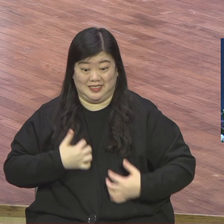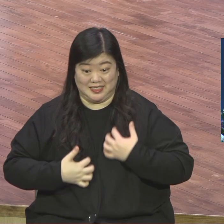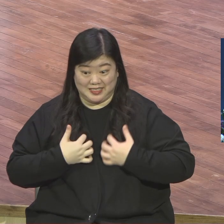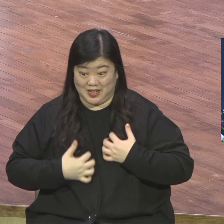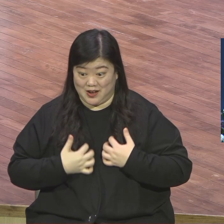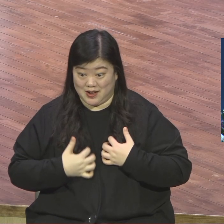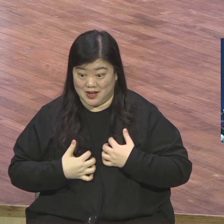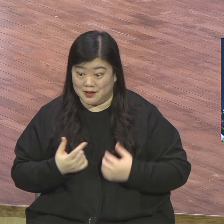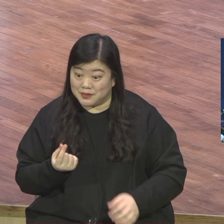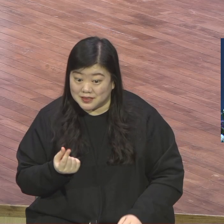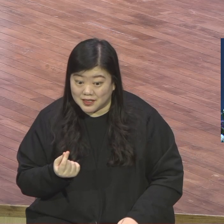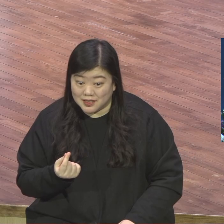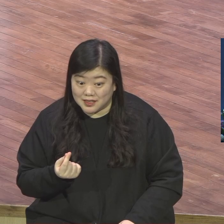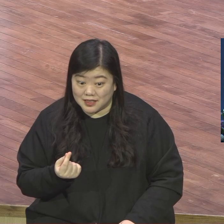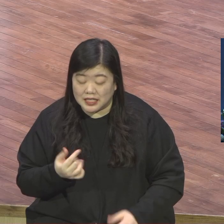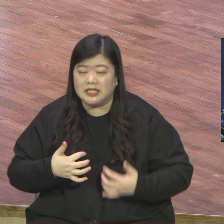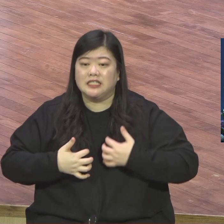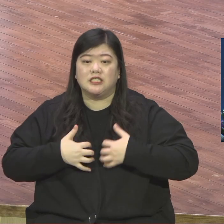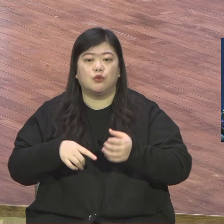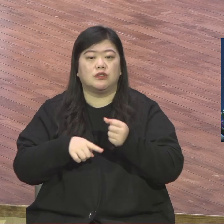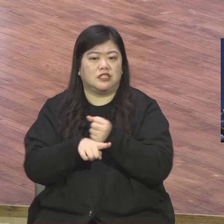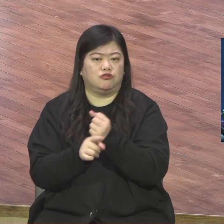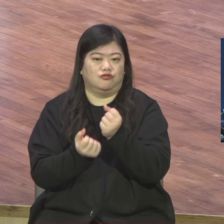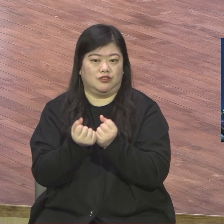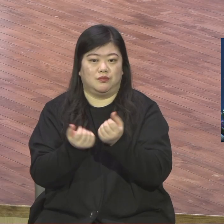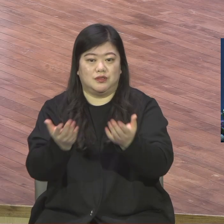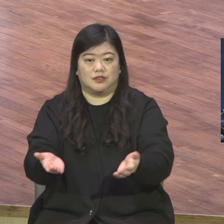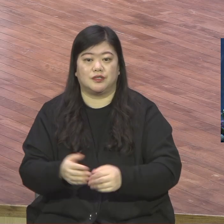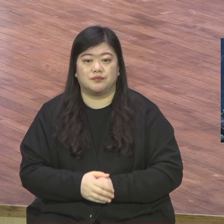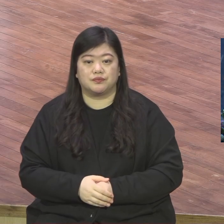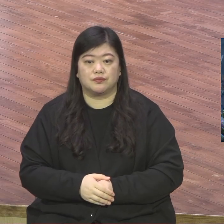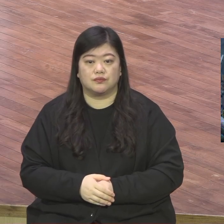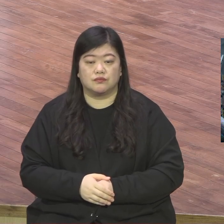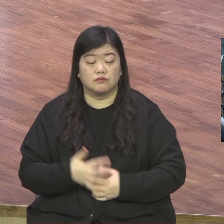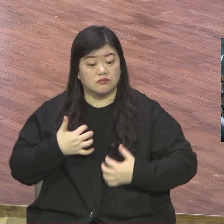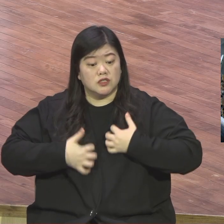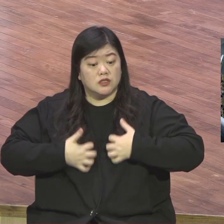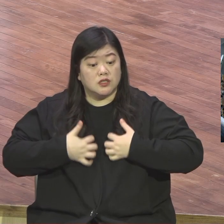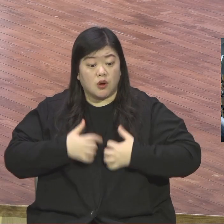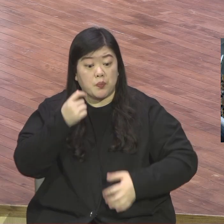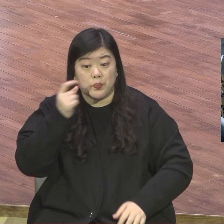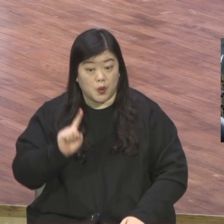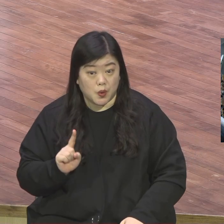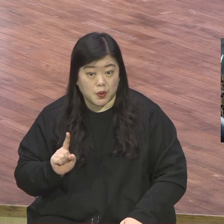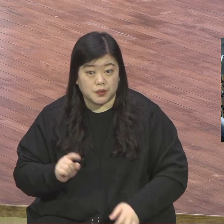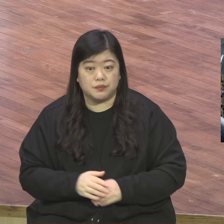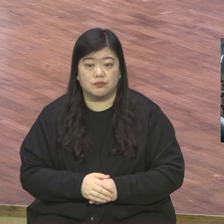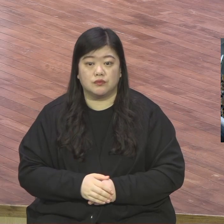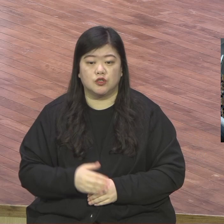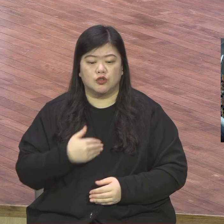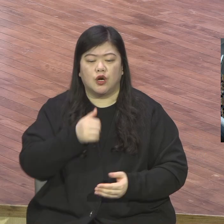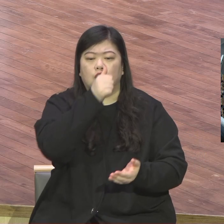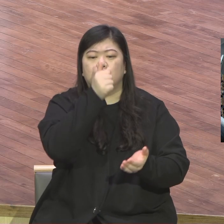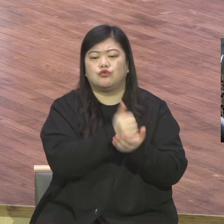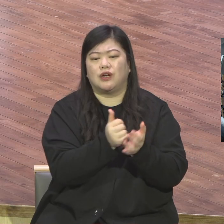바울은 8절에서 밝히고 있어요. 8절입니다. 8절. 왜 즐거워야 되느냐? 우리가 아직 죄인됐을